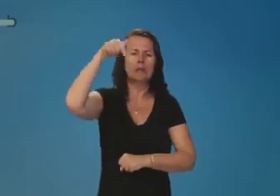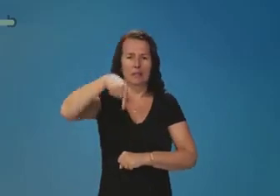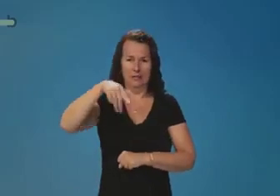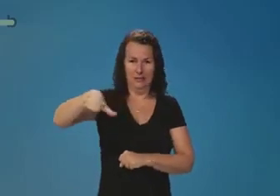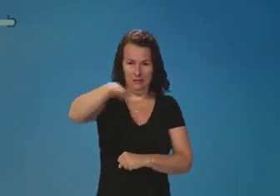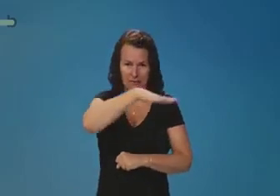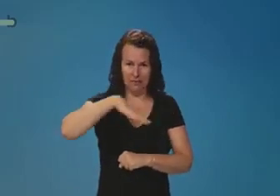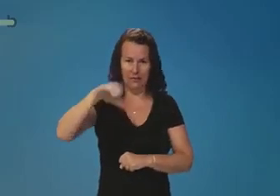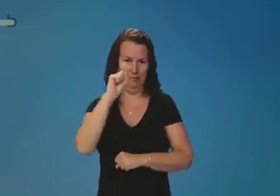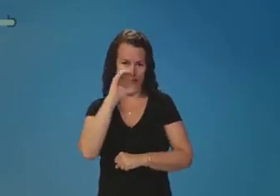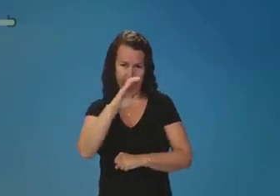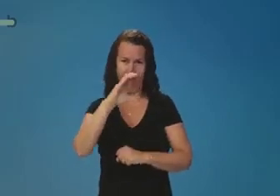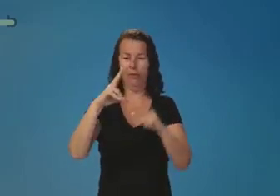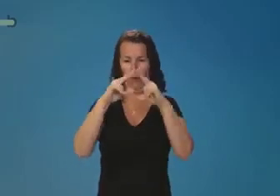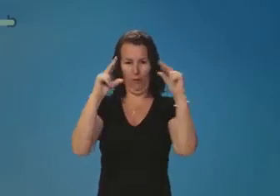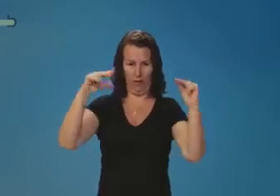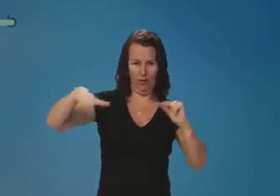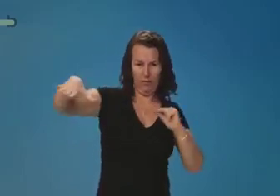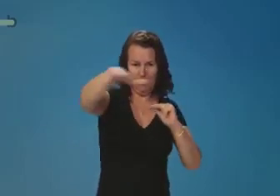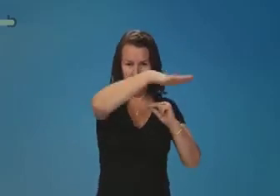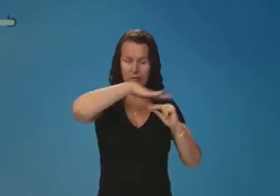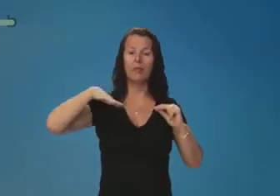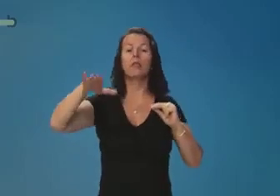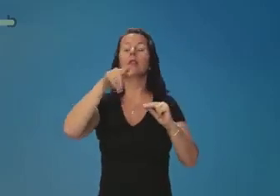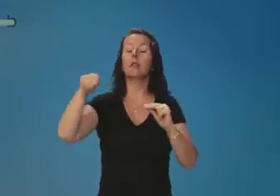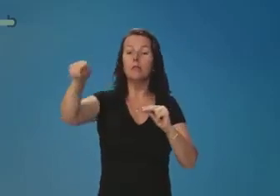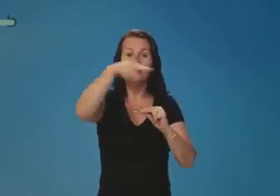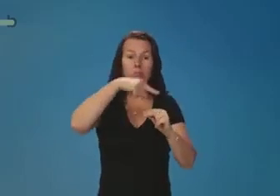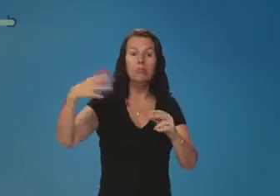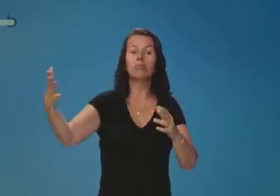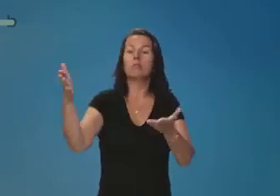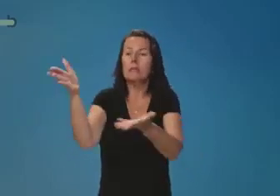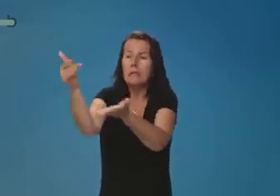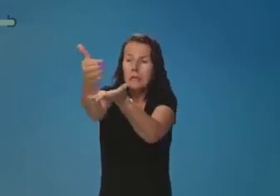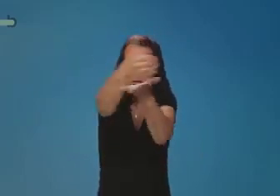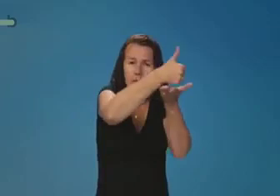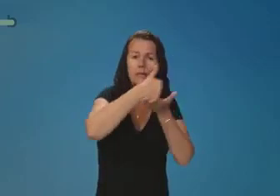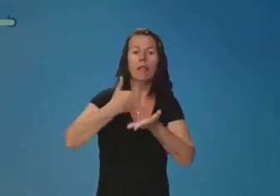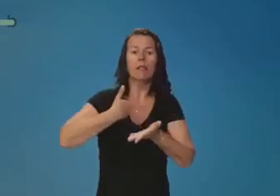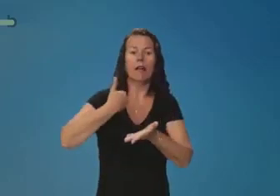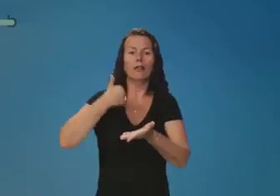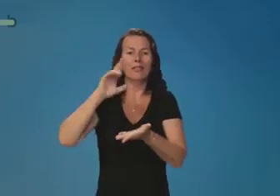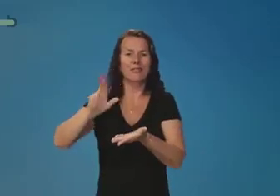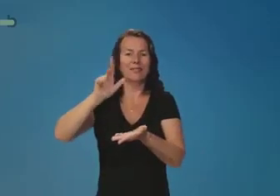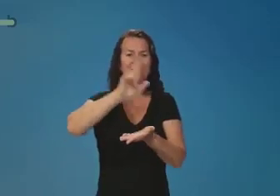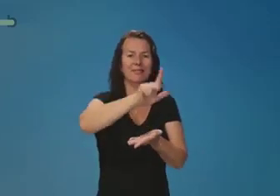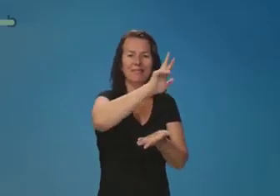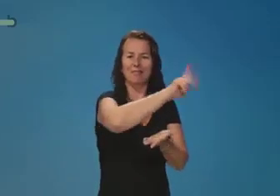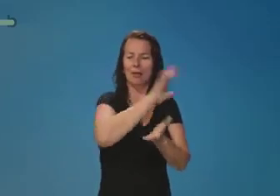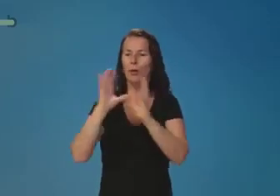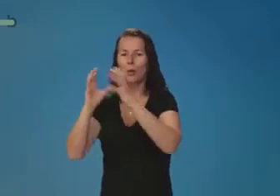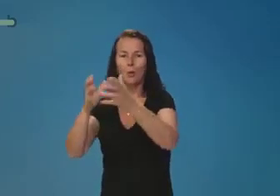muitos anos, nesta região do estado de Santa Catarina. Os participantes foram categorizados em 3 faixas